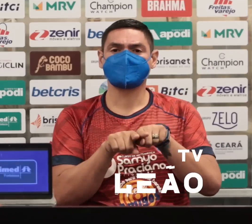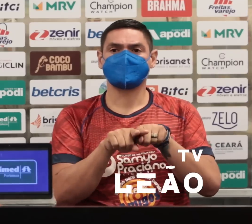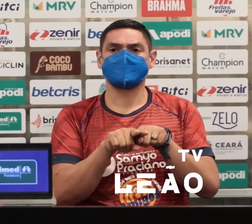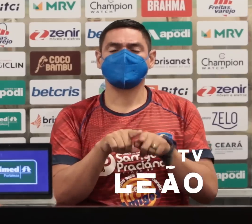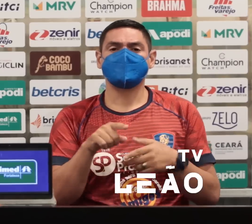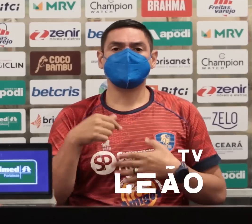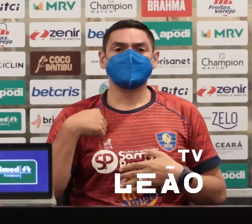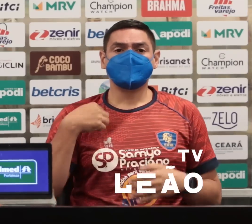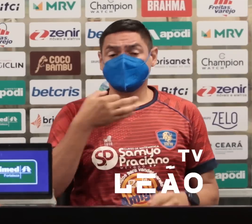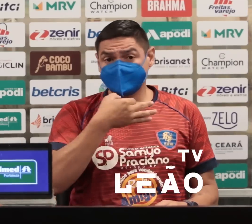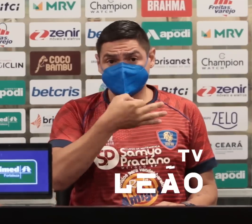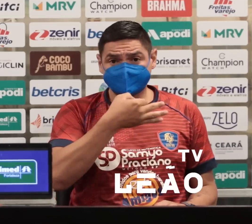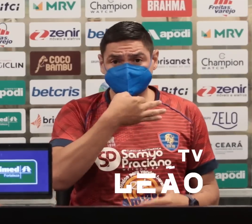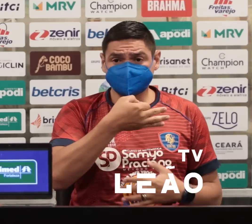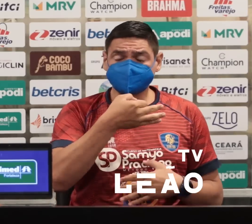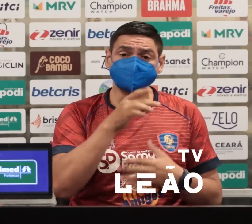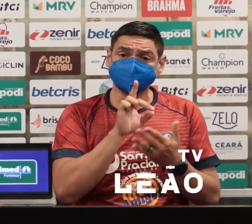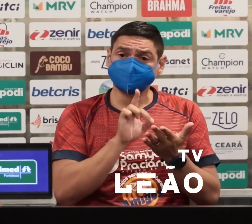Yo creo que